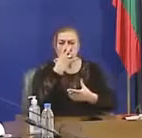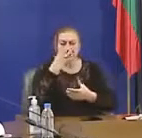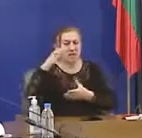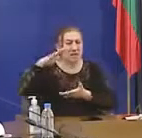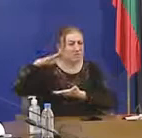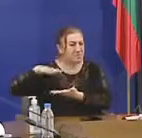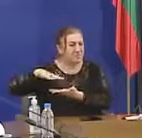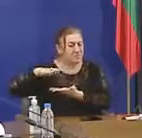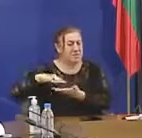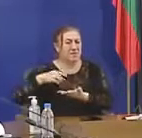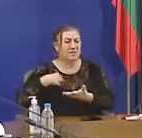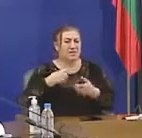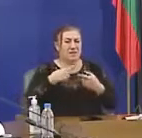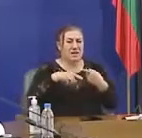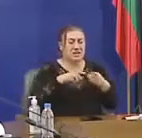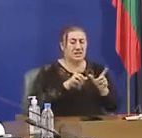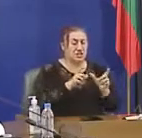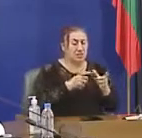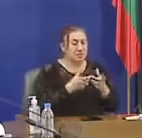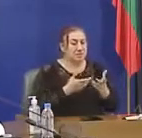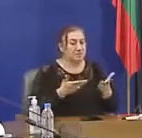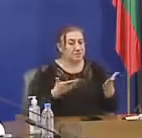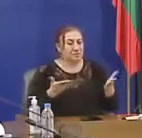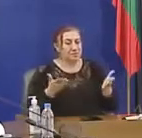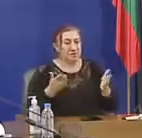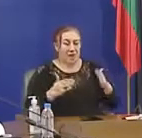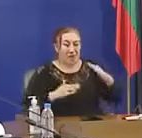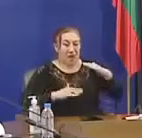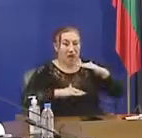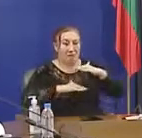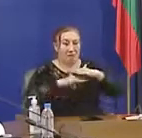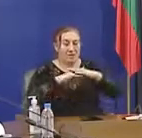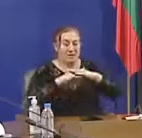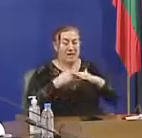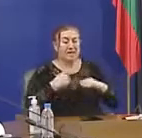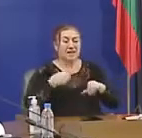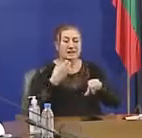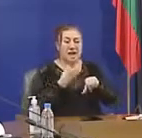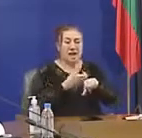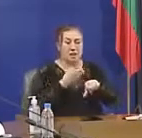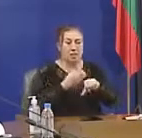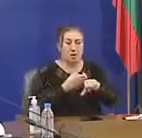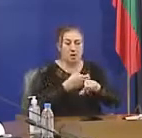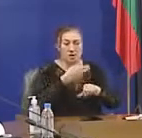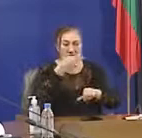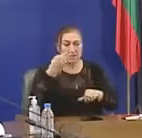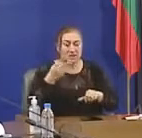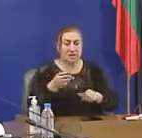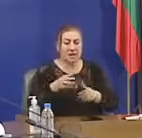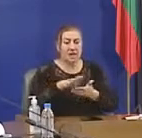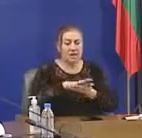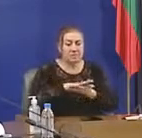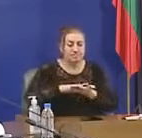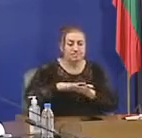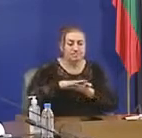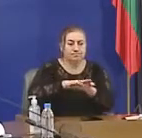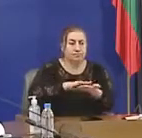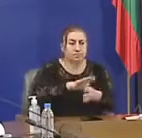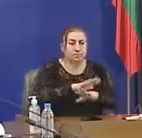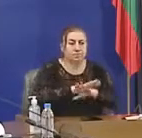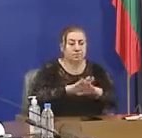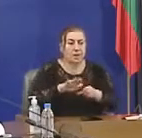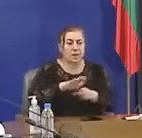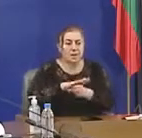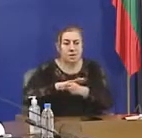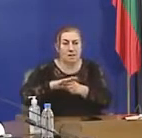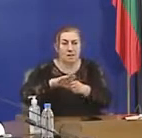отделения и клиники. Капацитета на болничните заведения постепенно се изчерпва. Апелът ни